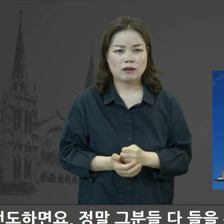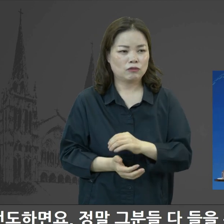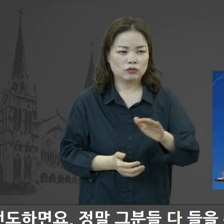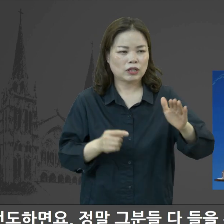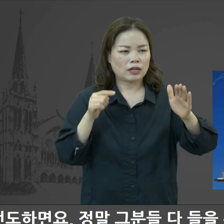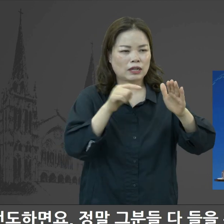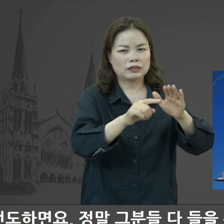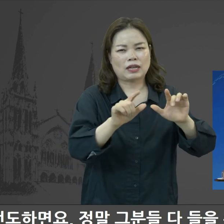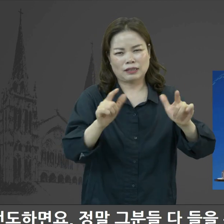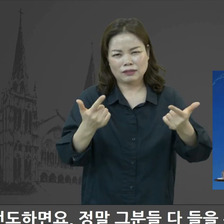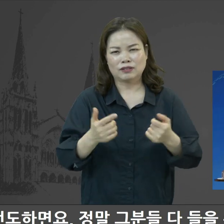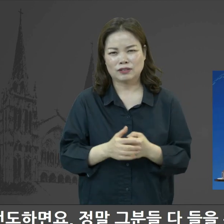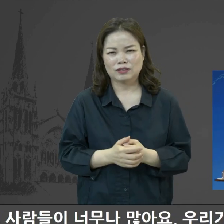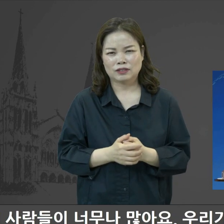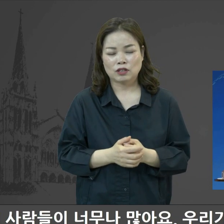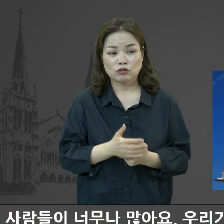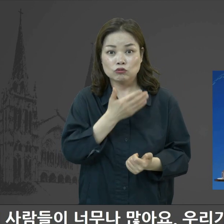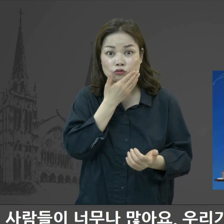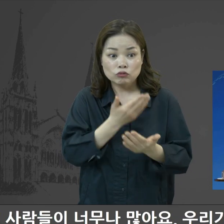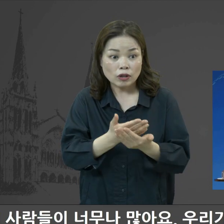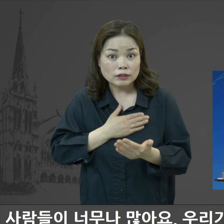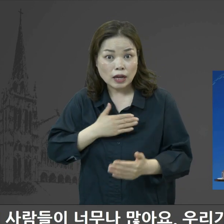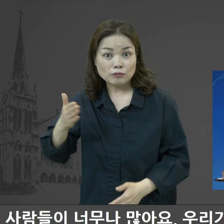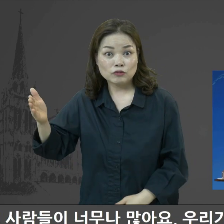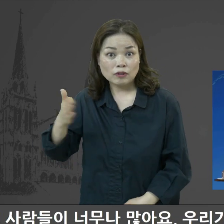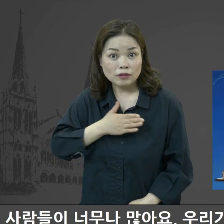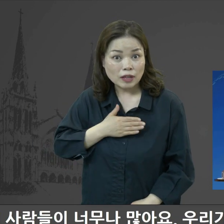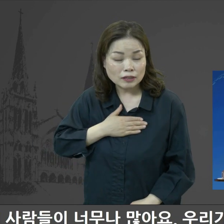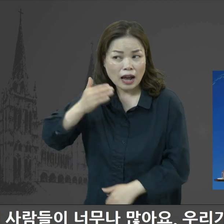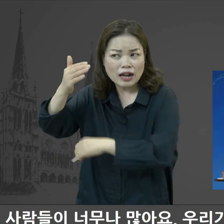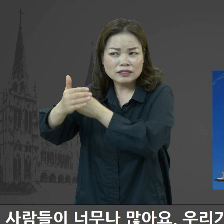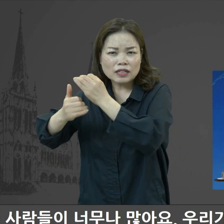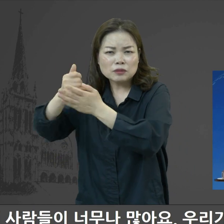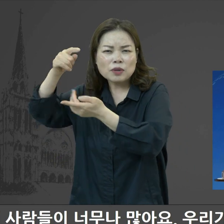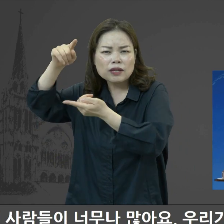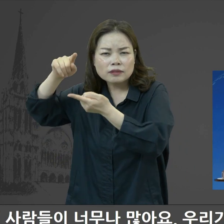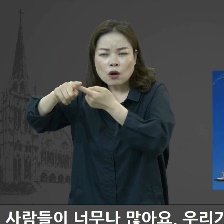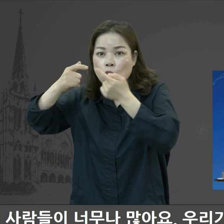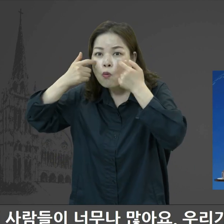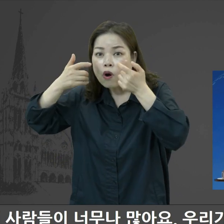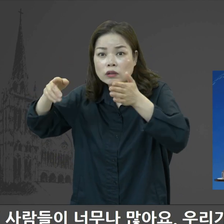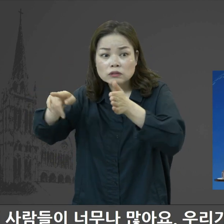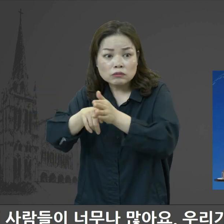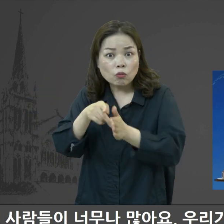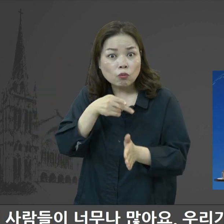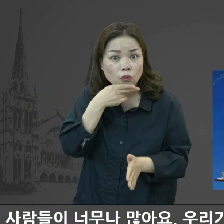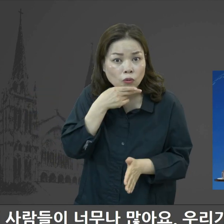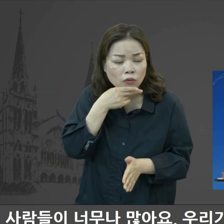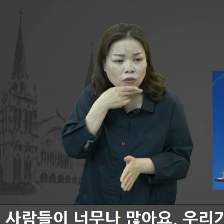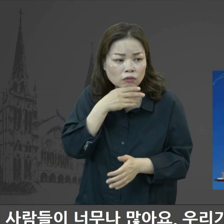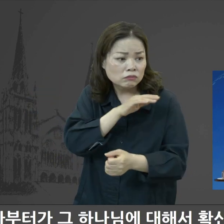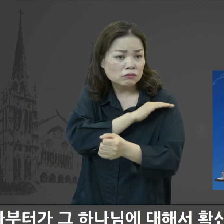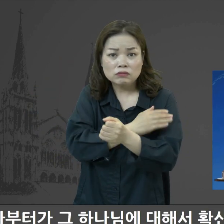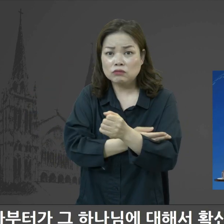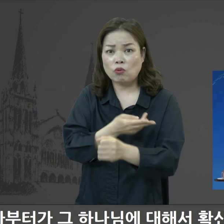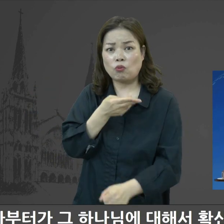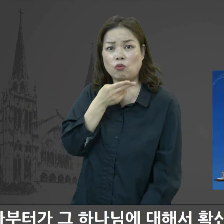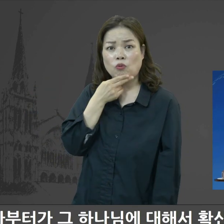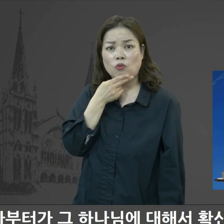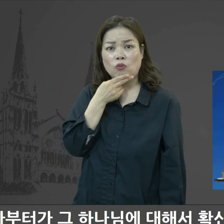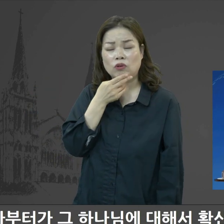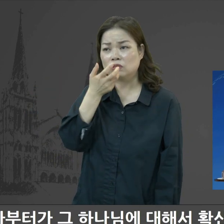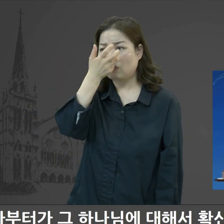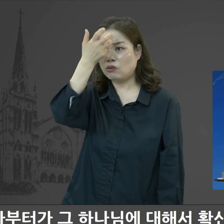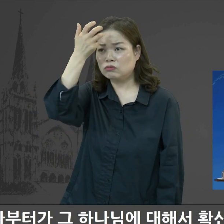가서 그렇지. 근데 중요한 건 나부터가 그 하나님에 대해서 확신도 없고, 그리고 능력도 없고,